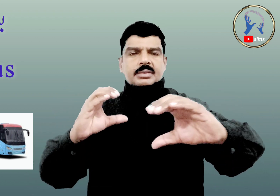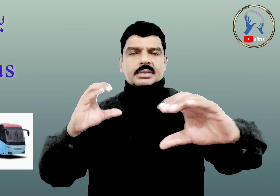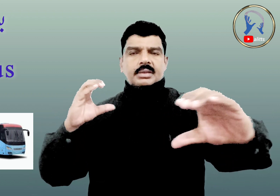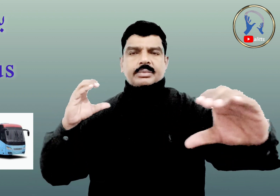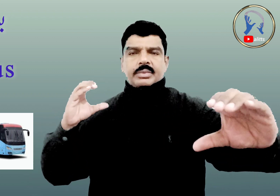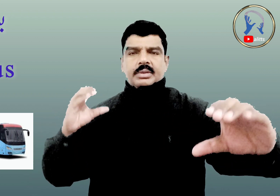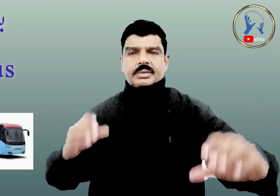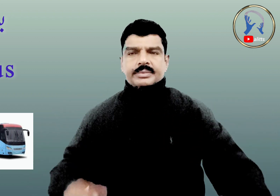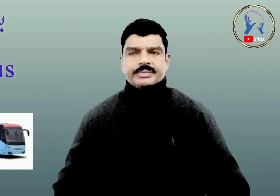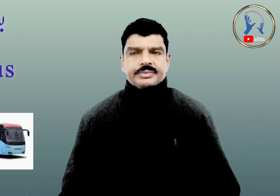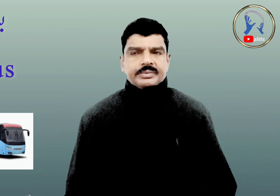लंबी,